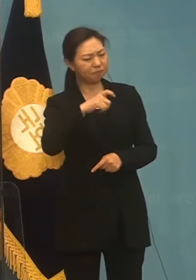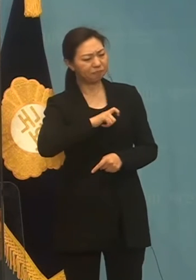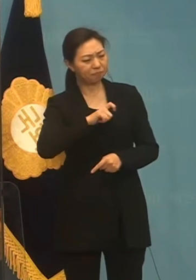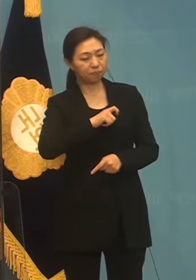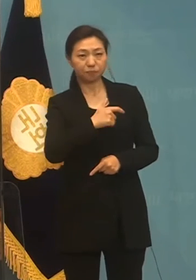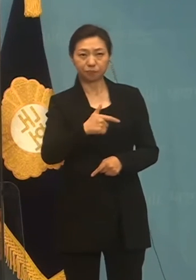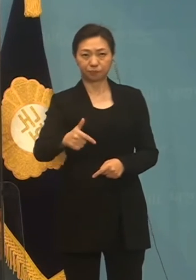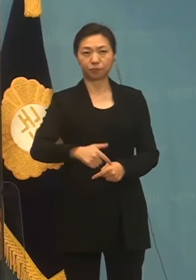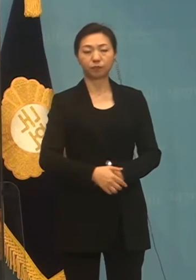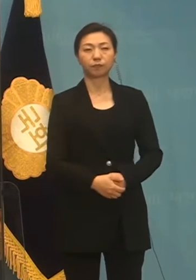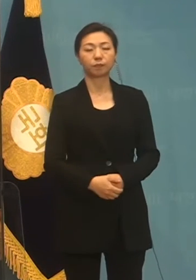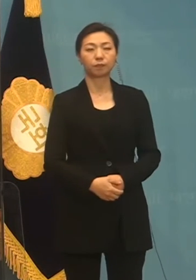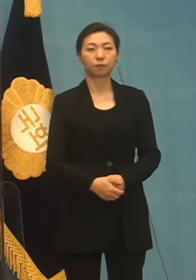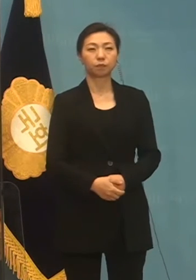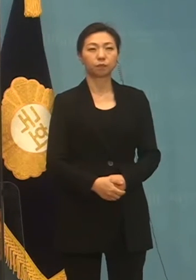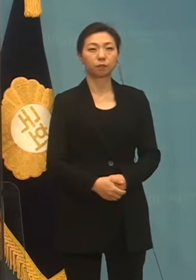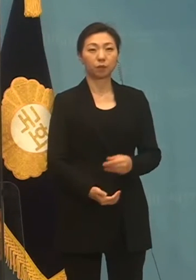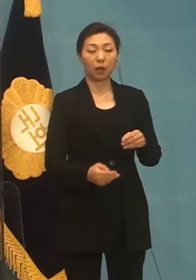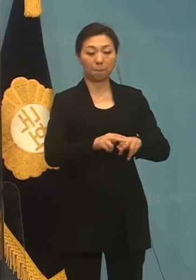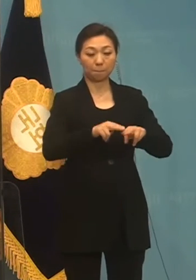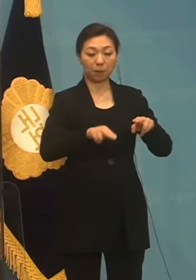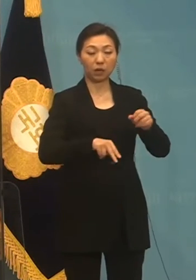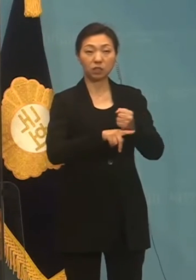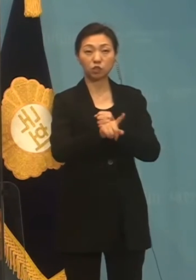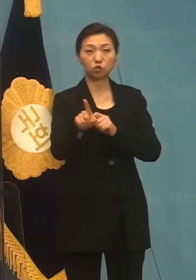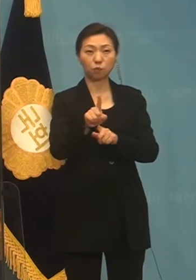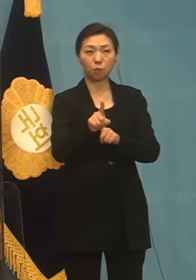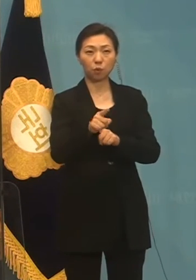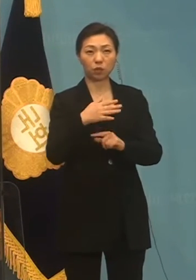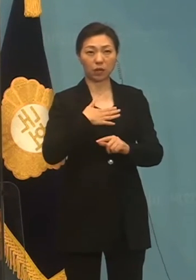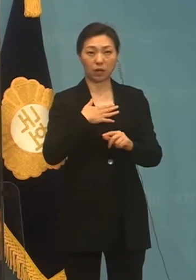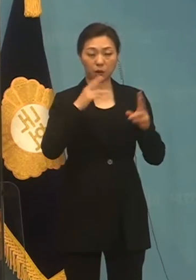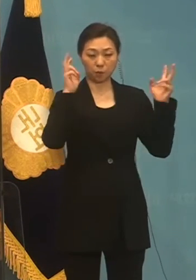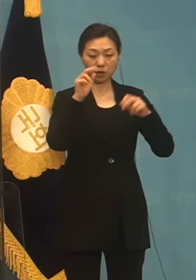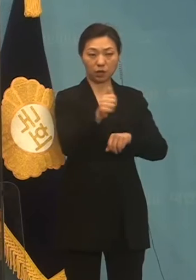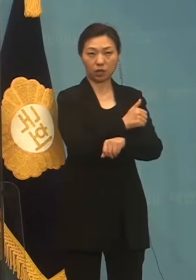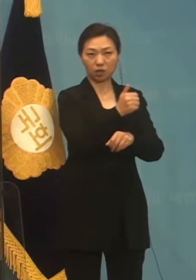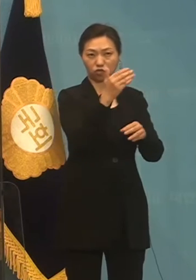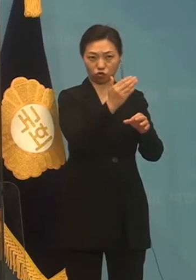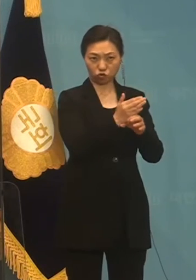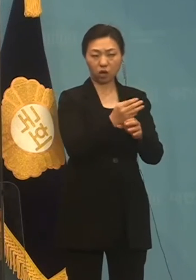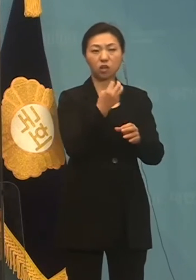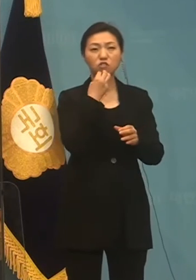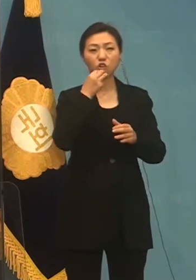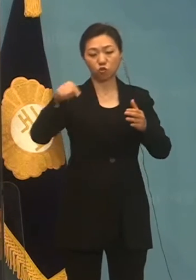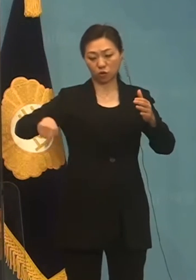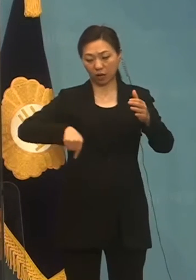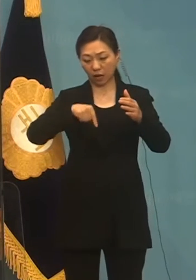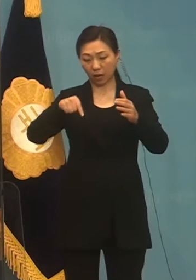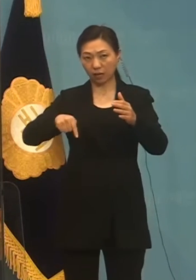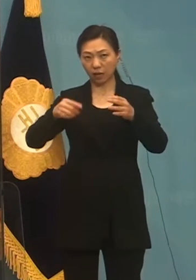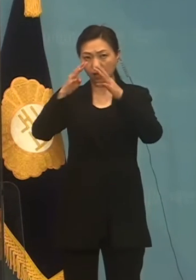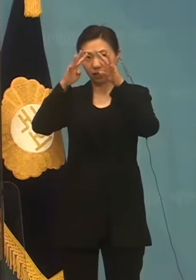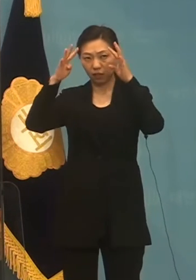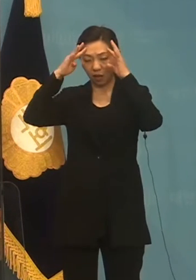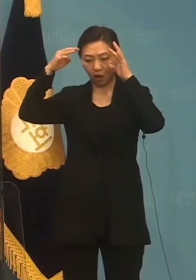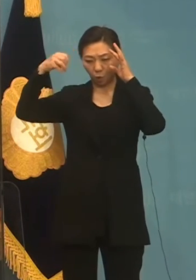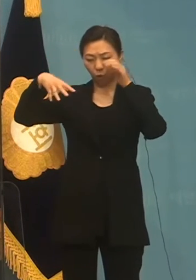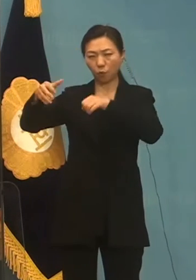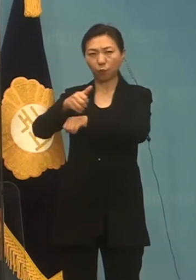없다. 사태의 이유가 재직 중 서울 소재 대학원에 가면서